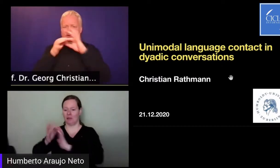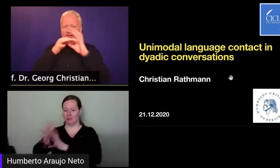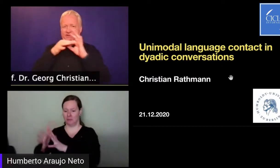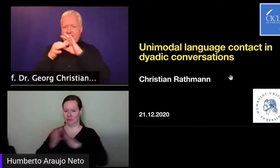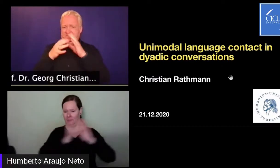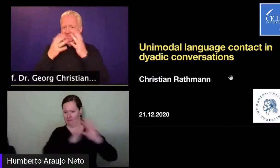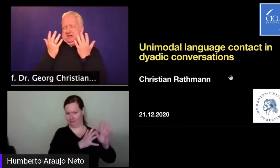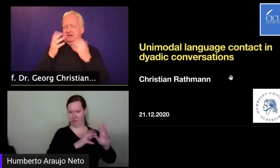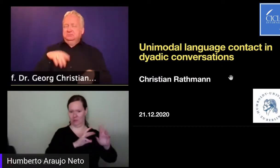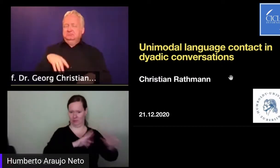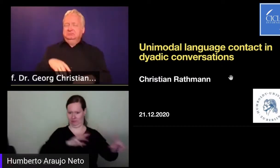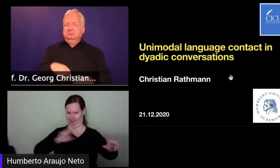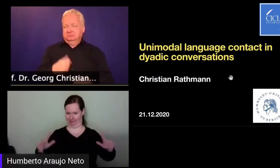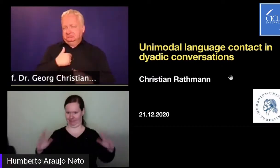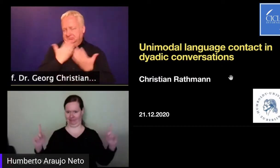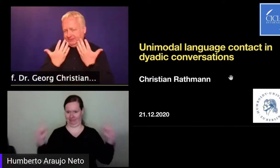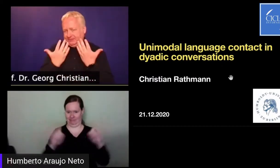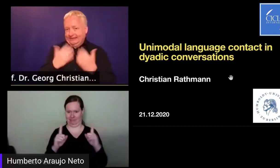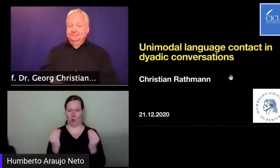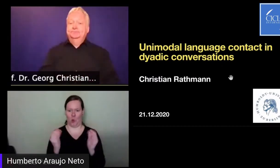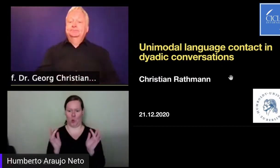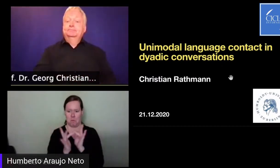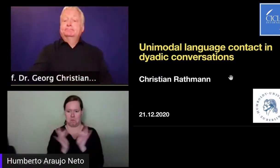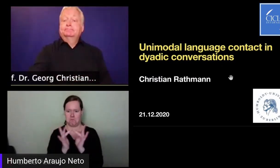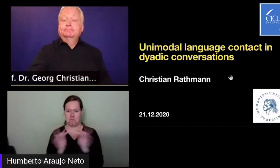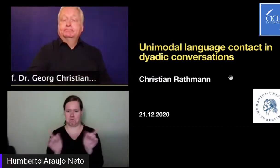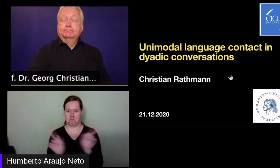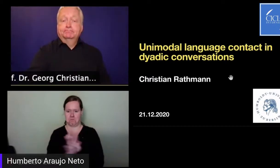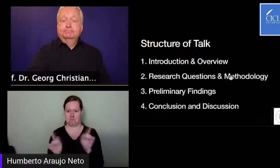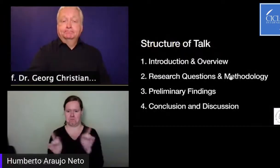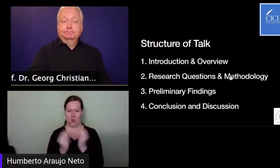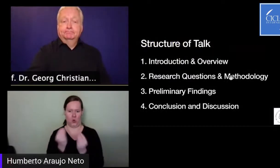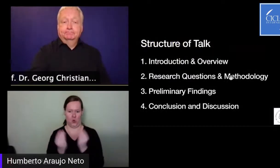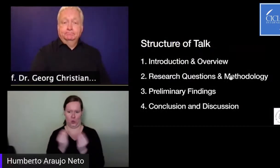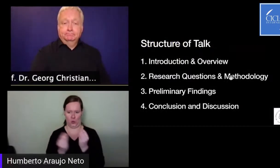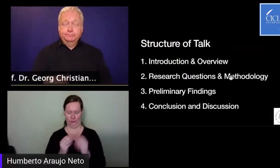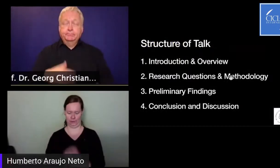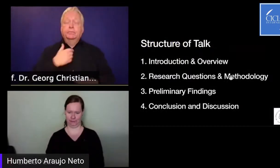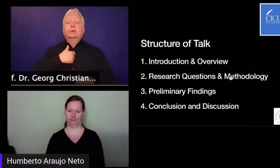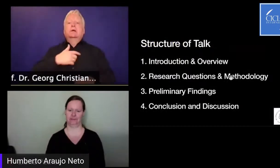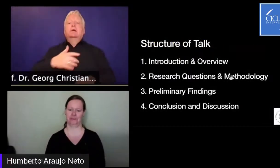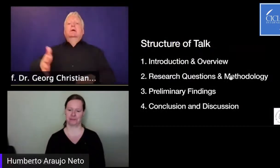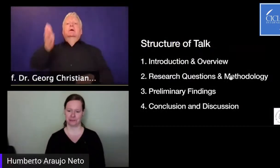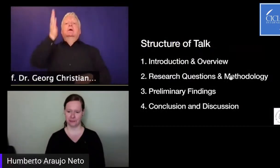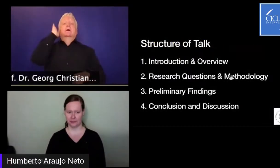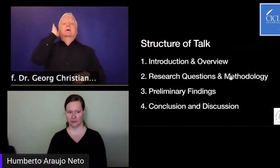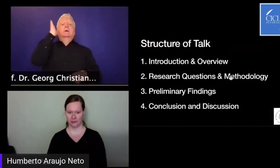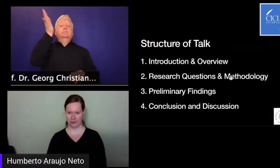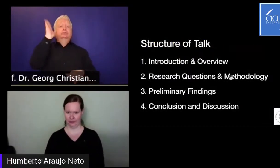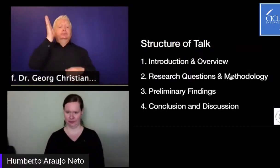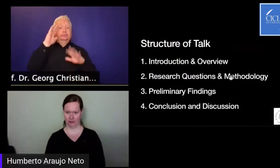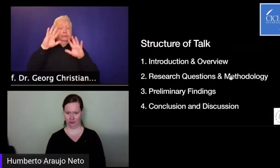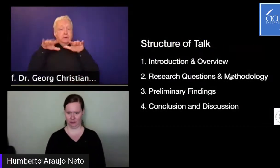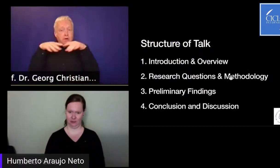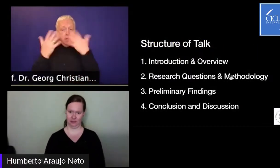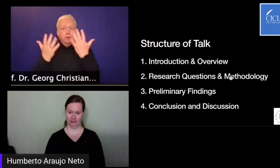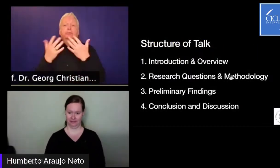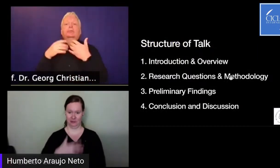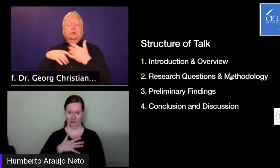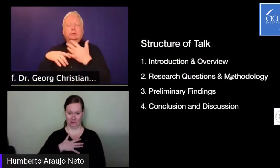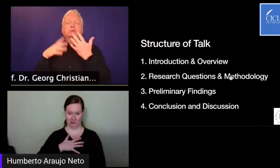mas pensaremos principalmente nas condições unimodais de contato, ou seja, entre línguas de sinais.